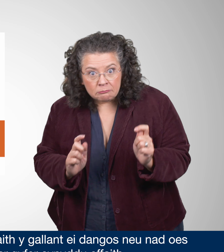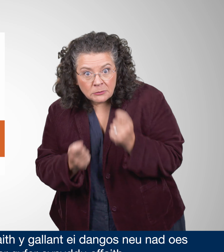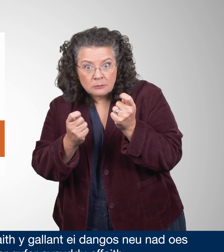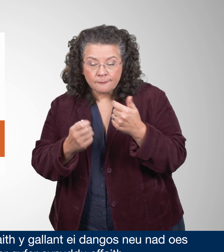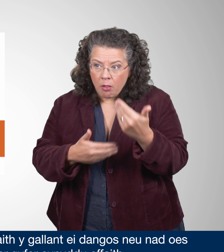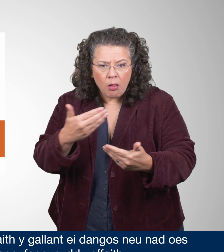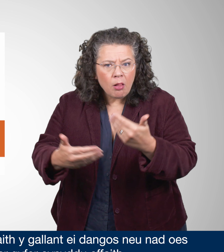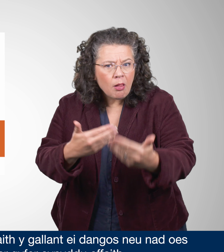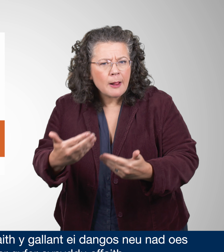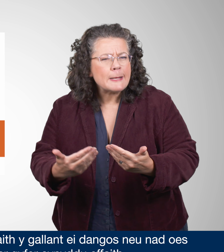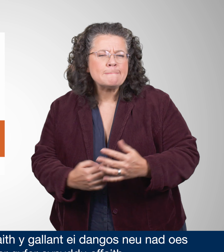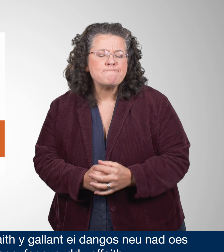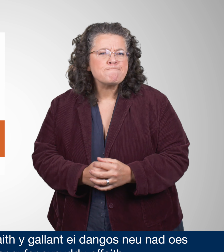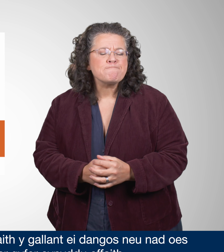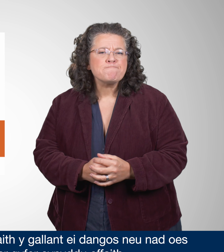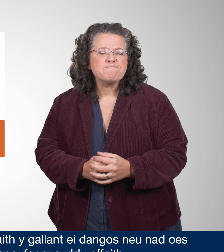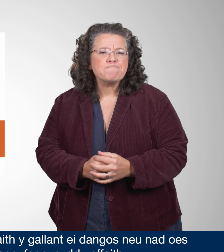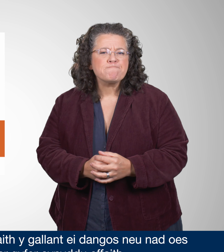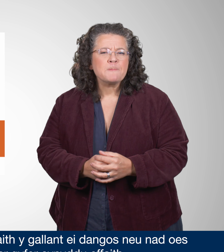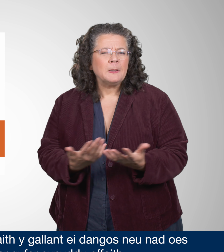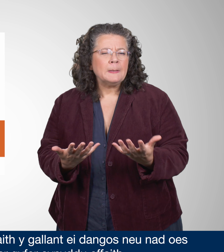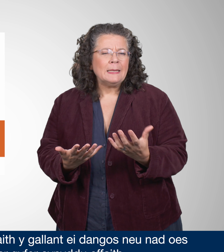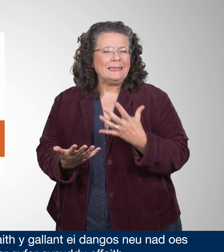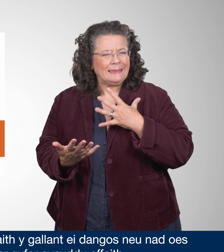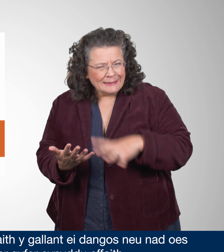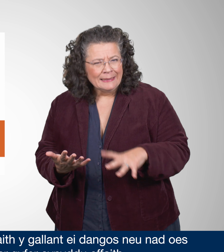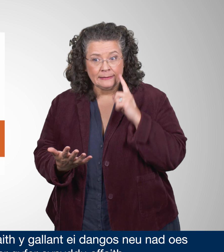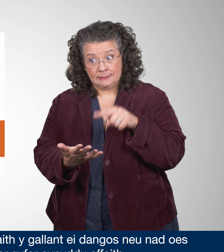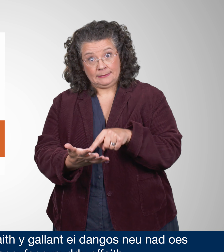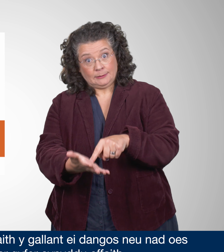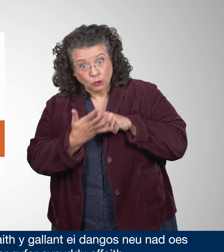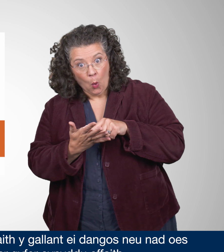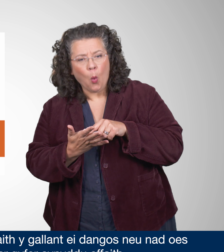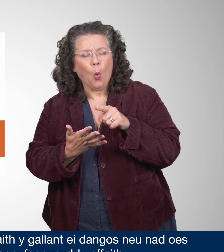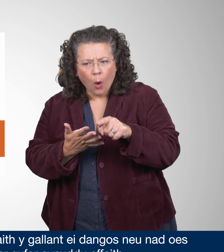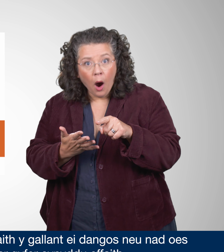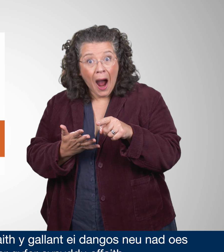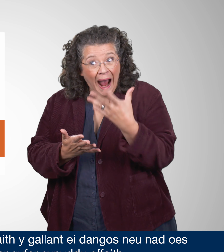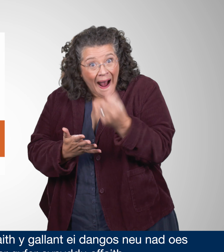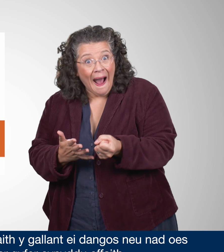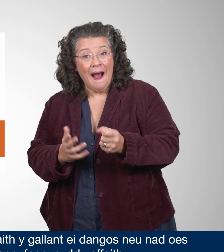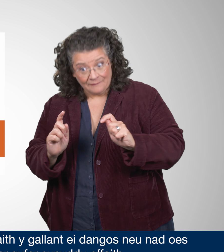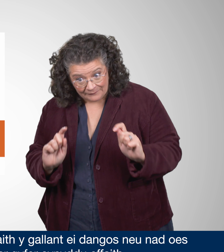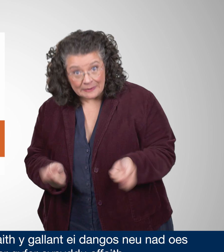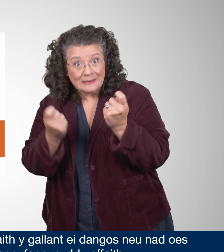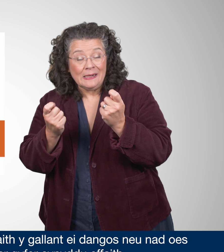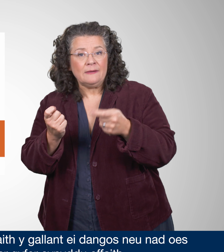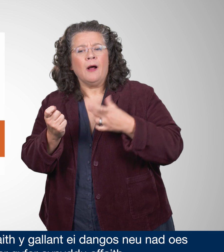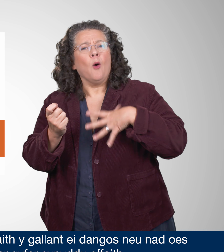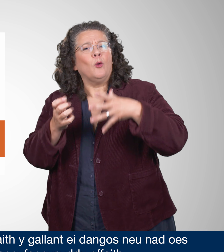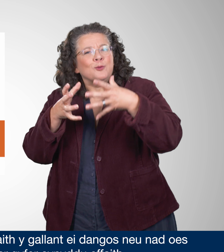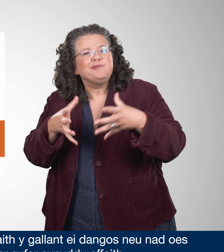yn cael effaith y gallant ei dangos neu nad oes ganddynt unrhyw gynlluniau ar